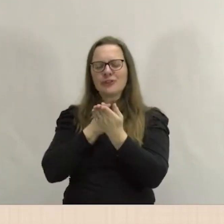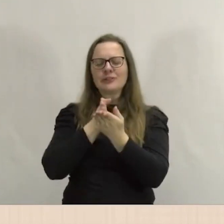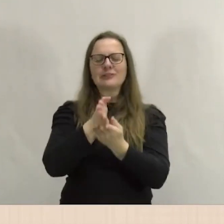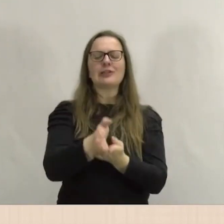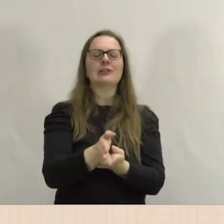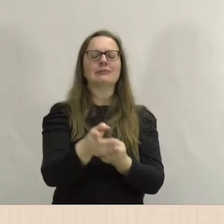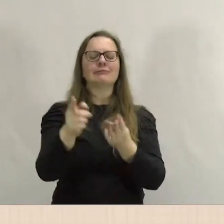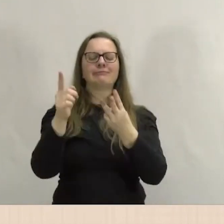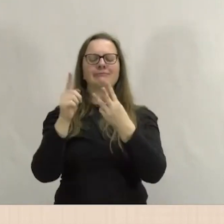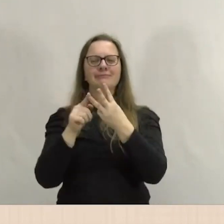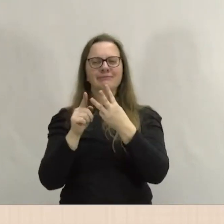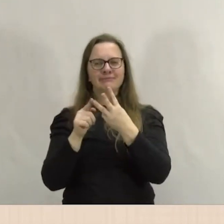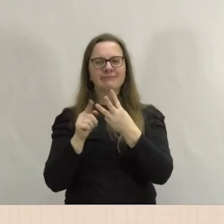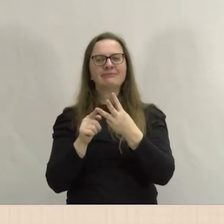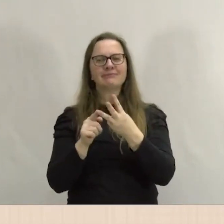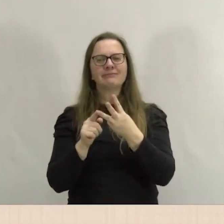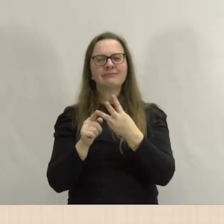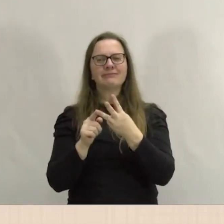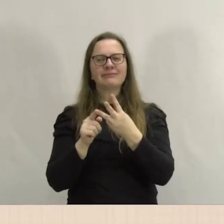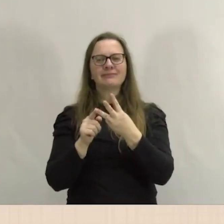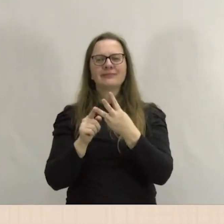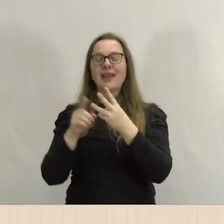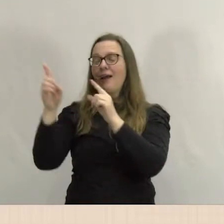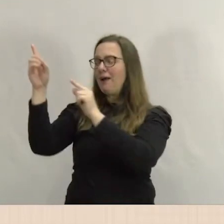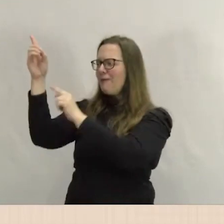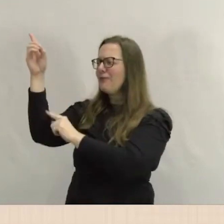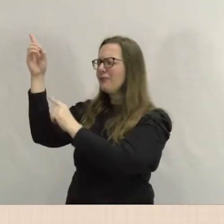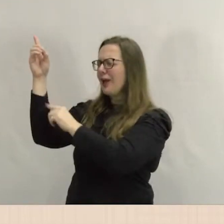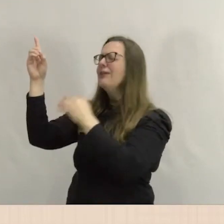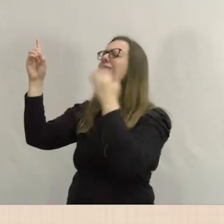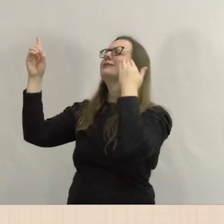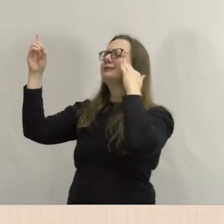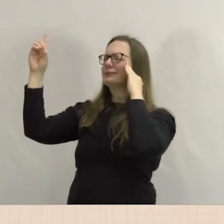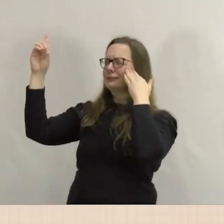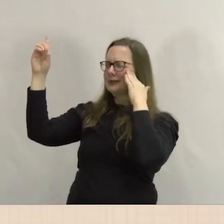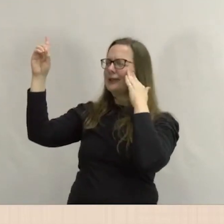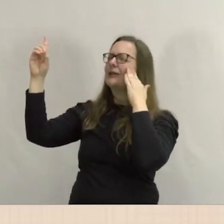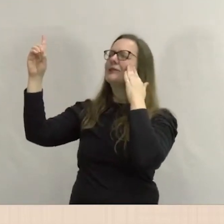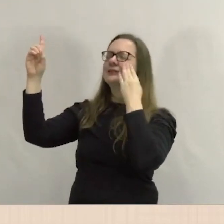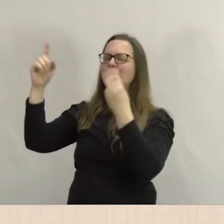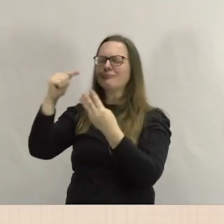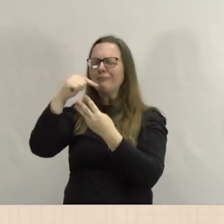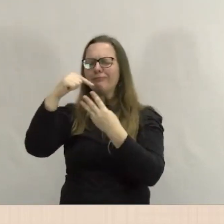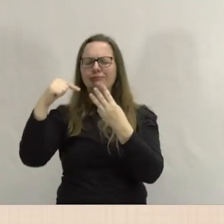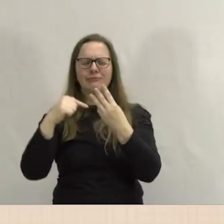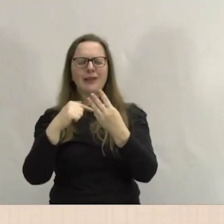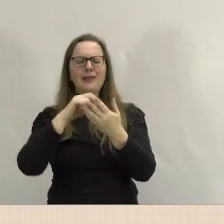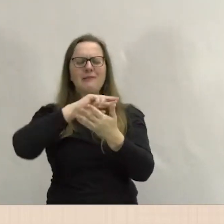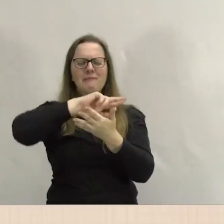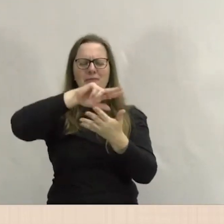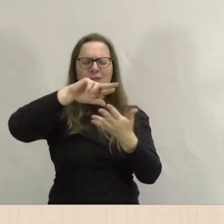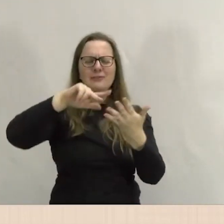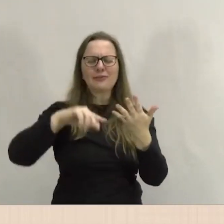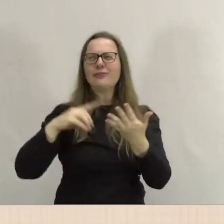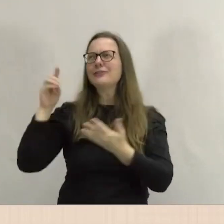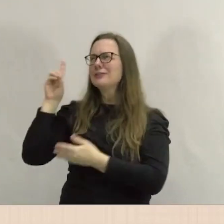indo. Nós sabemos a vontade do Senhor para esse momento. Ó Senhor Jesus.